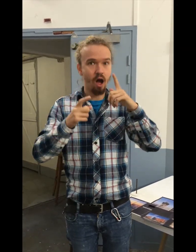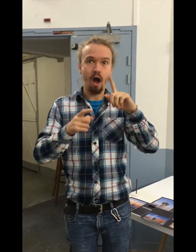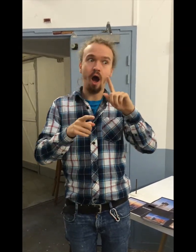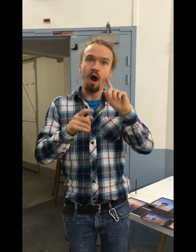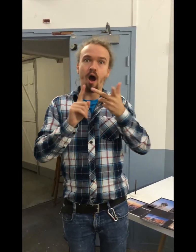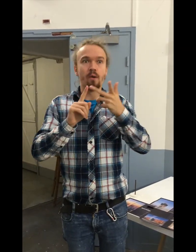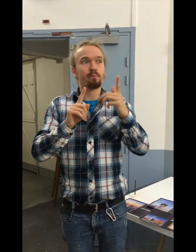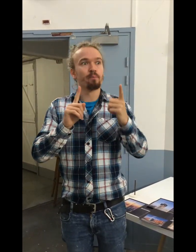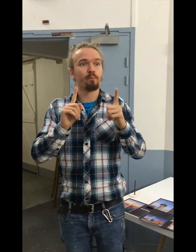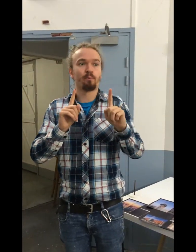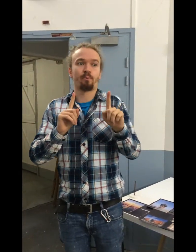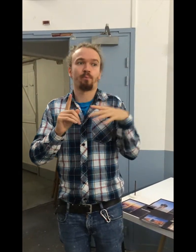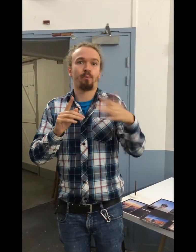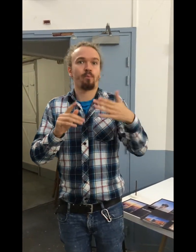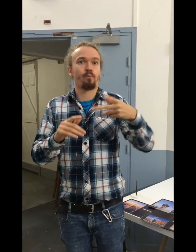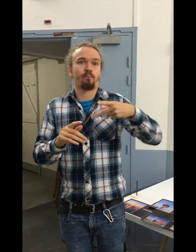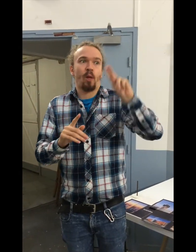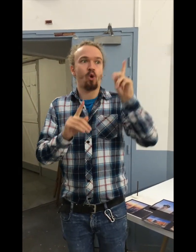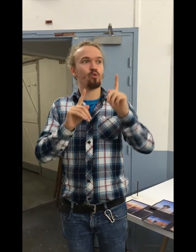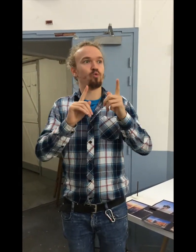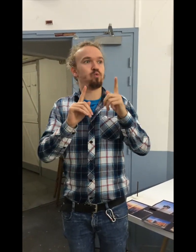comment je souhaiterais voir mon appartement, comment ça se passe.